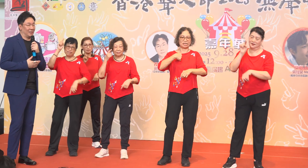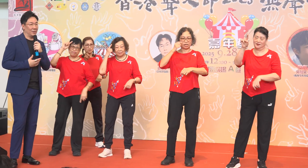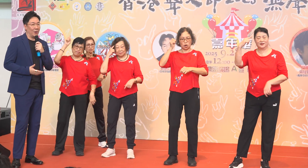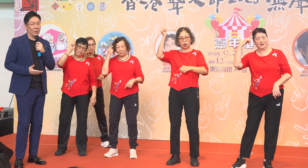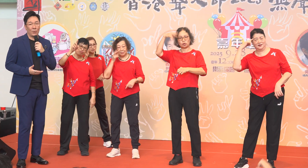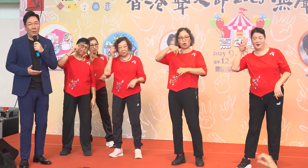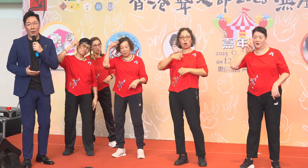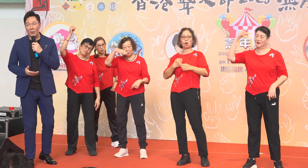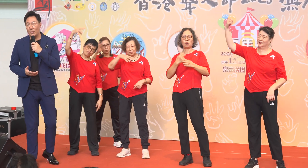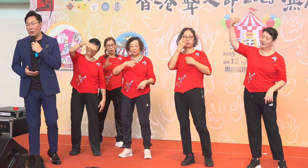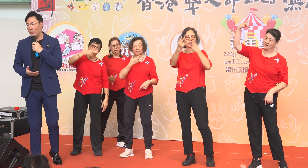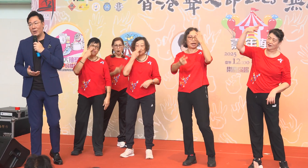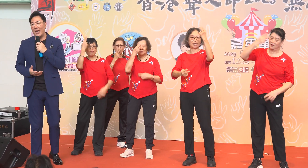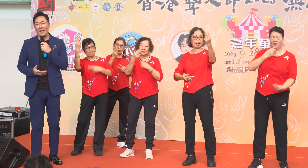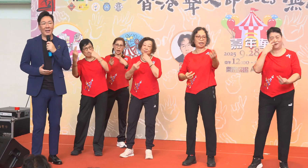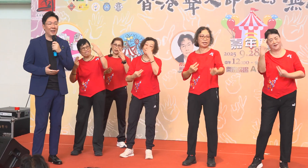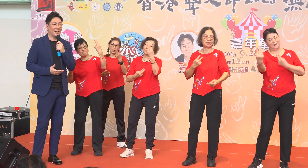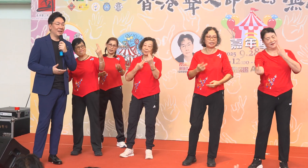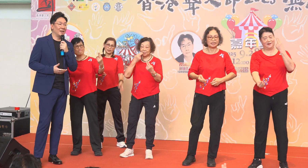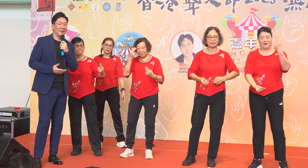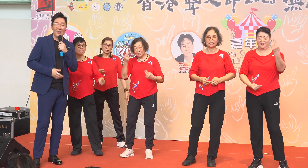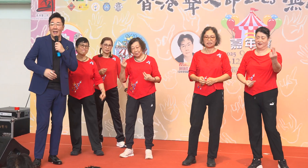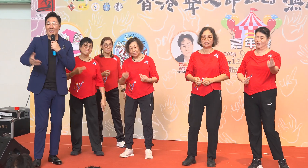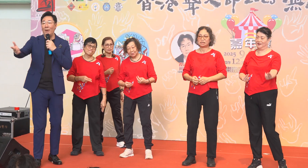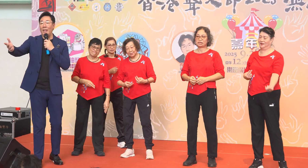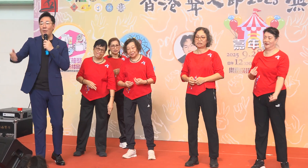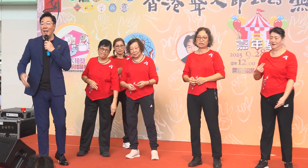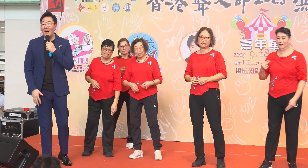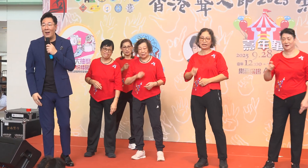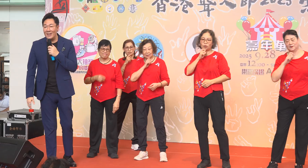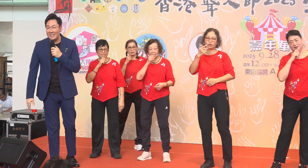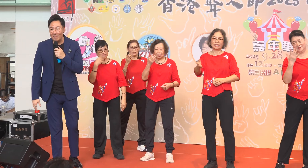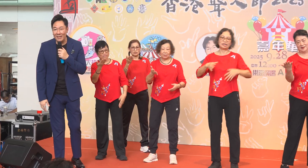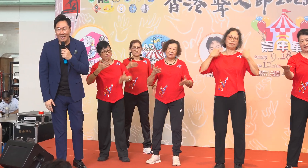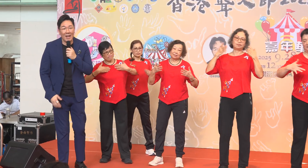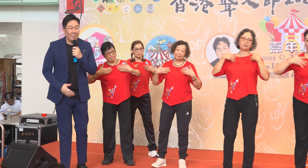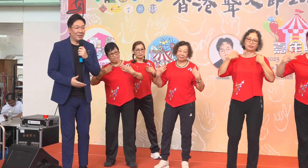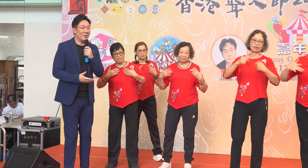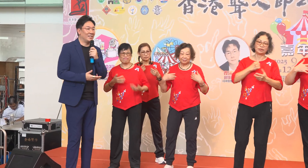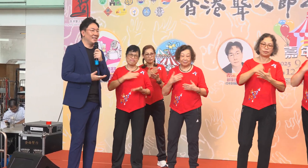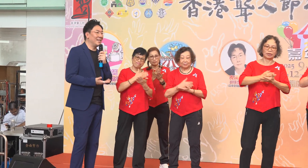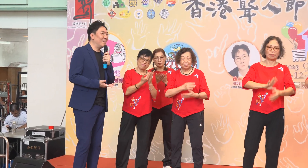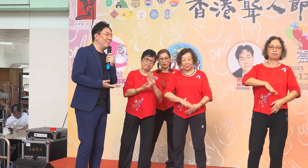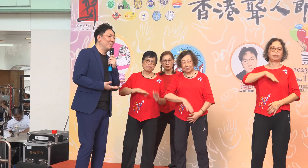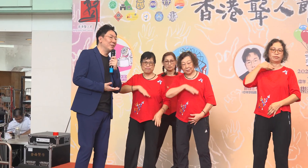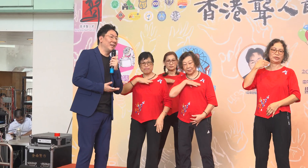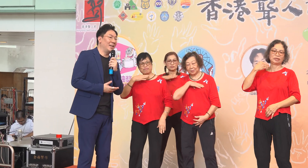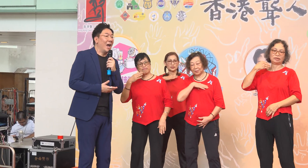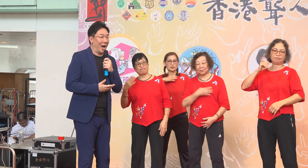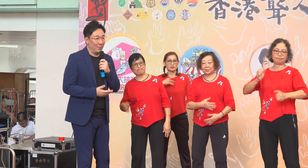陽光空氣。有了你開心啲，乜都稱心滿意，鹹